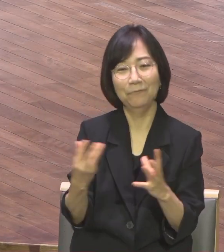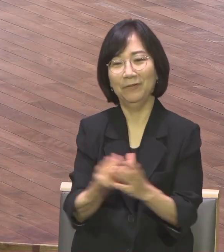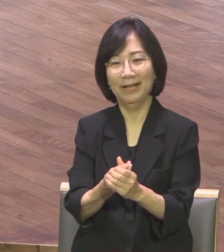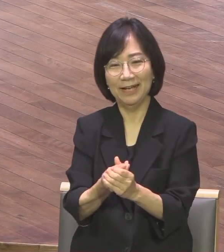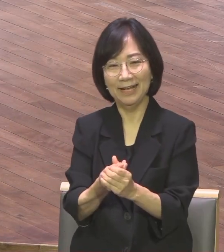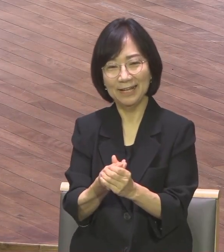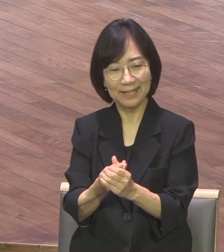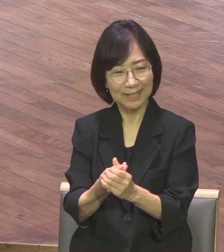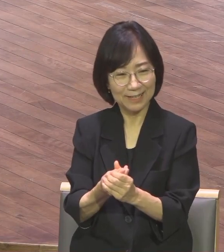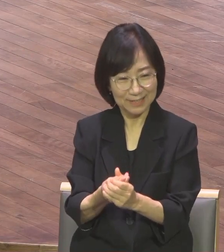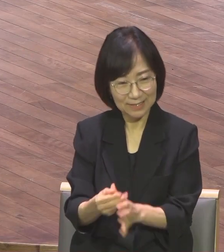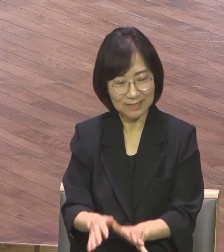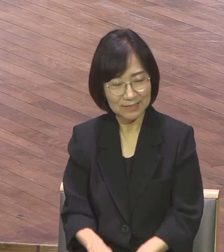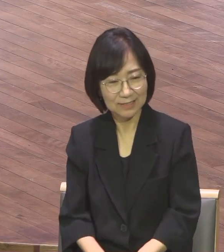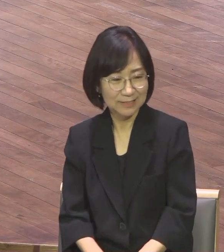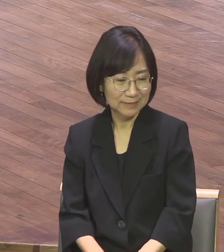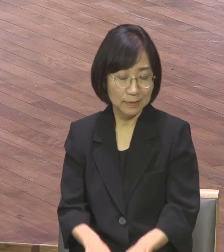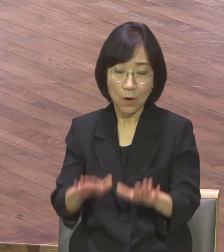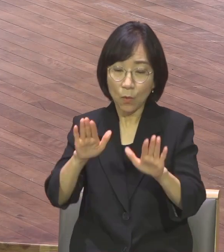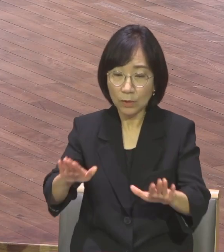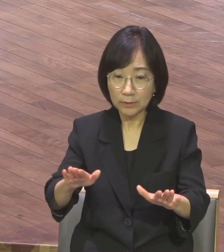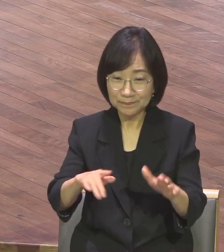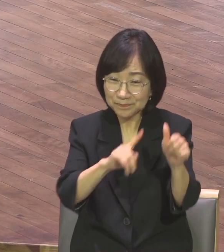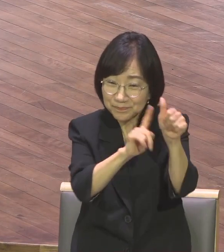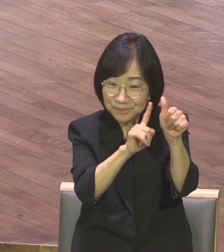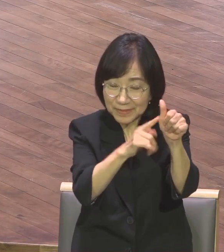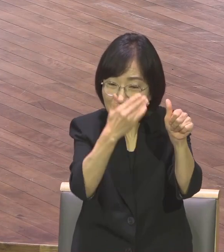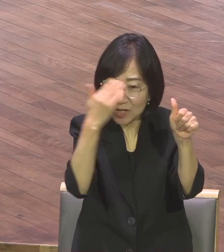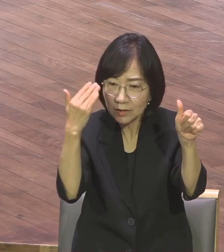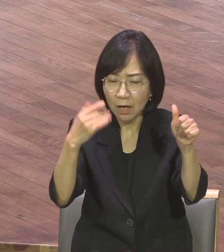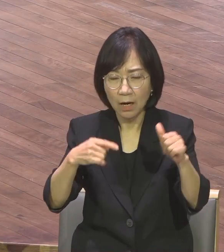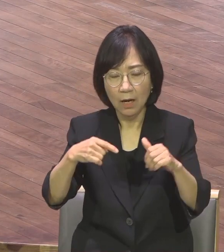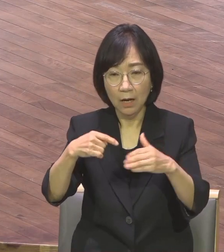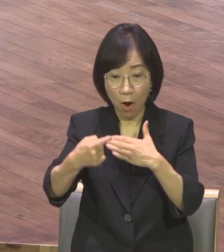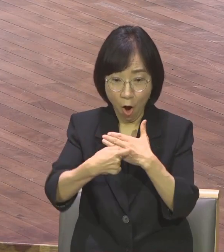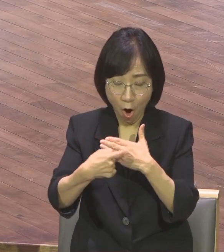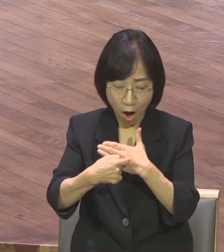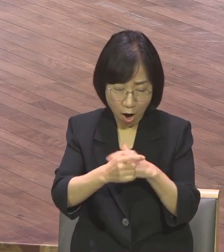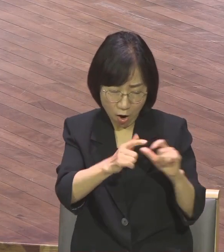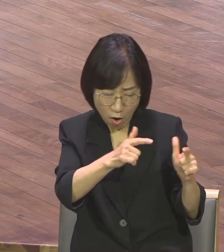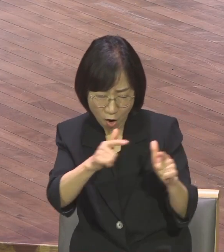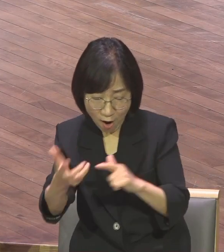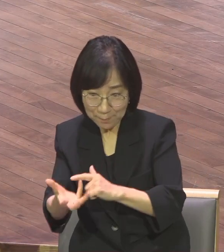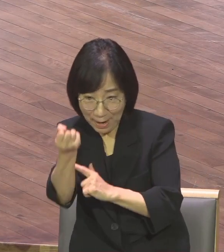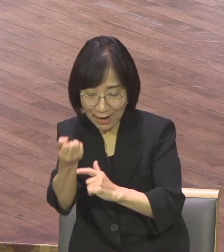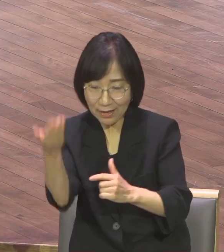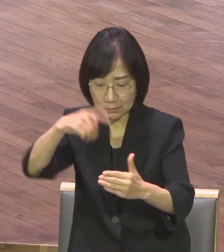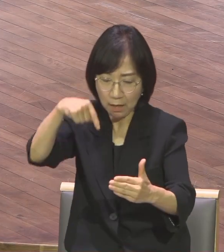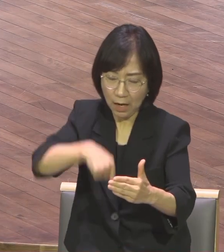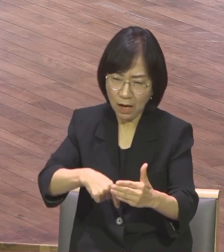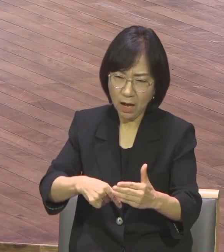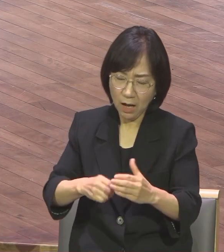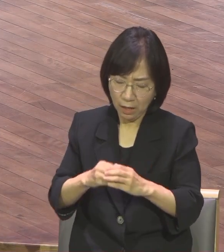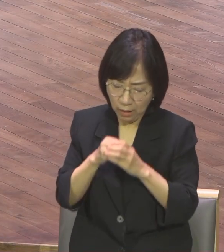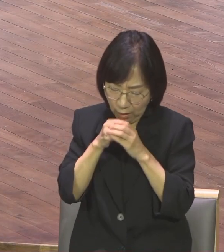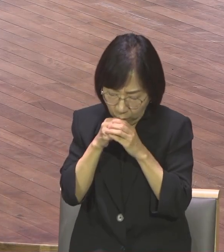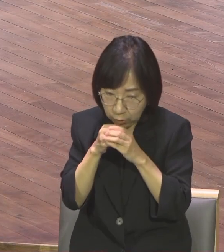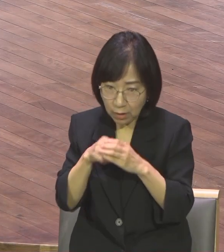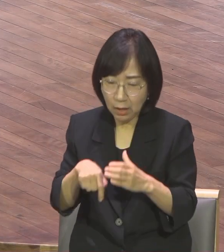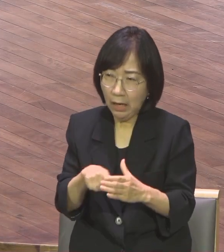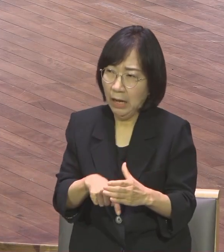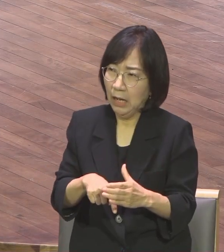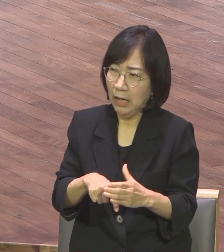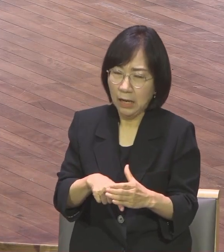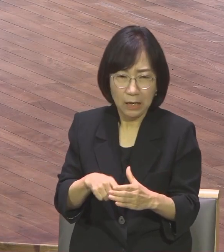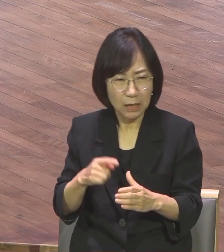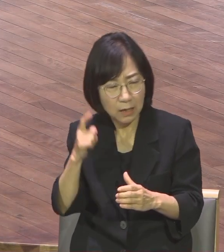있는. 오늘 본문의 이 청년은 뭔가 허전하고 공허한 부분, 지금까지 자신이 살아온 삶의